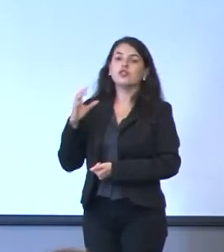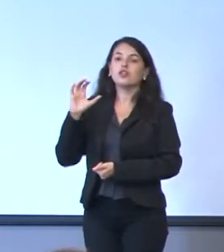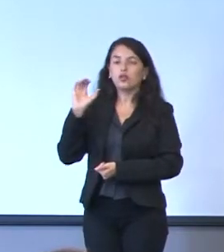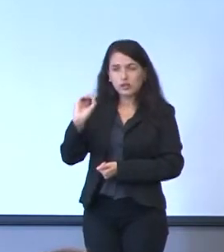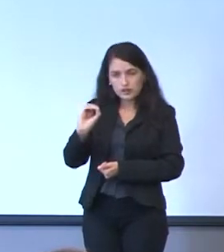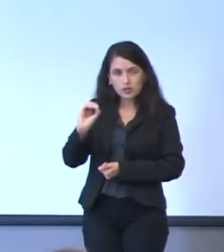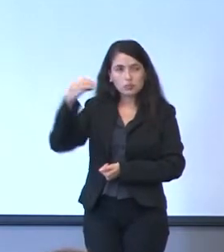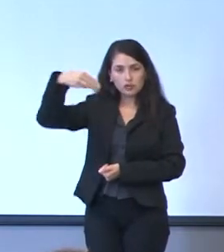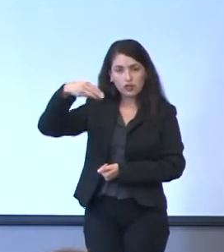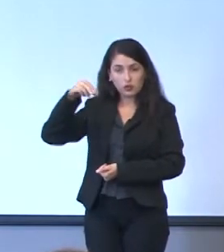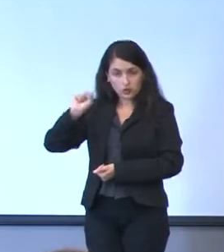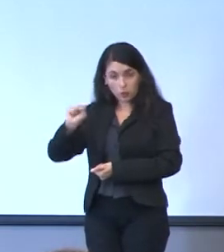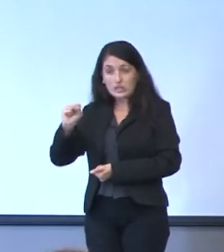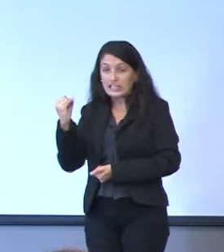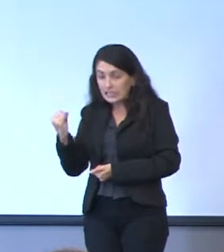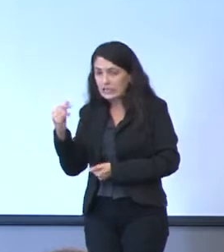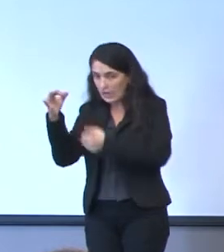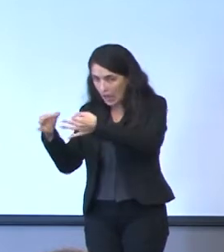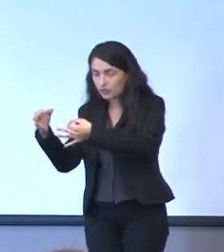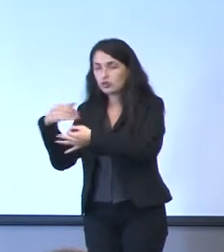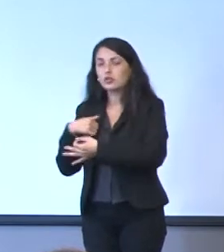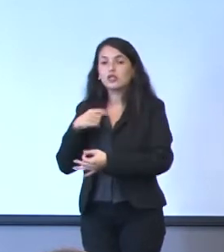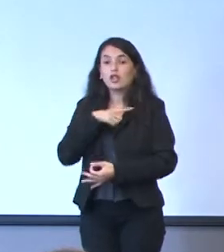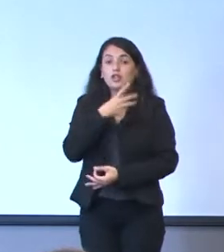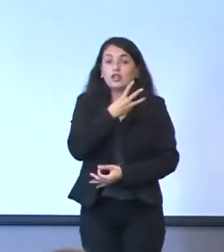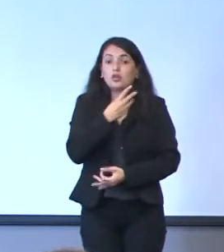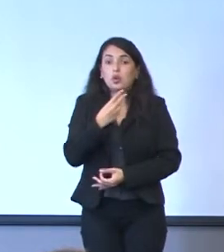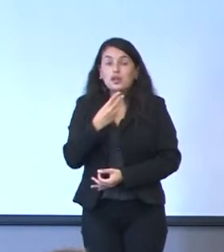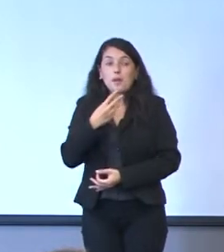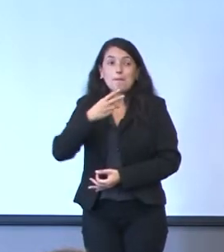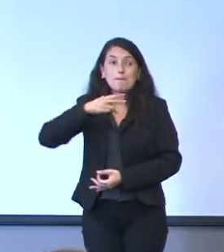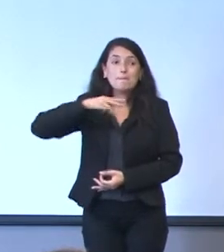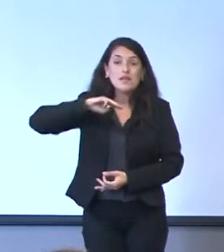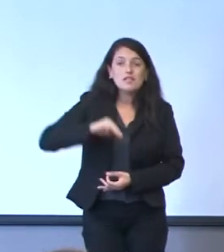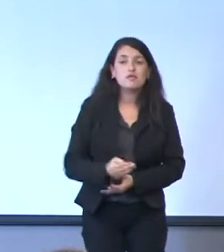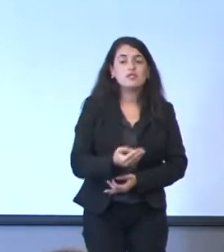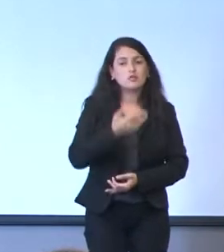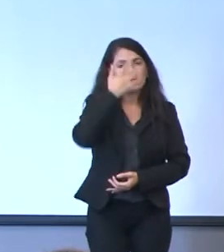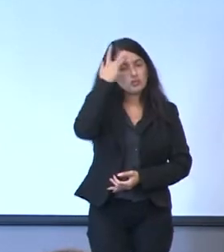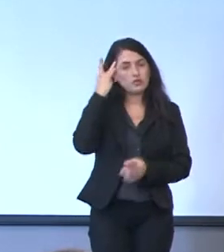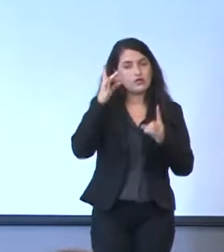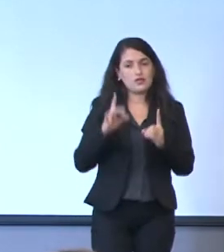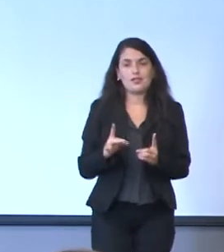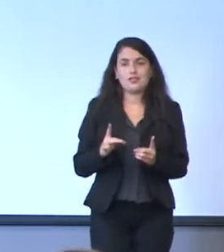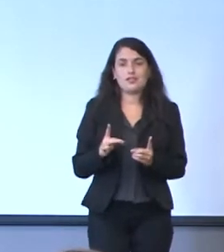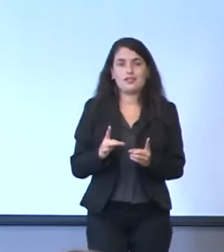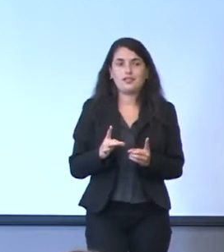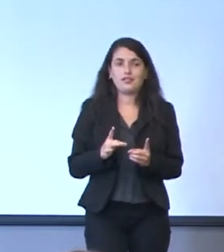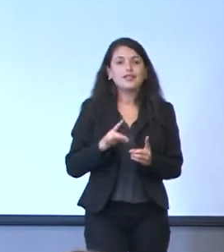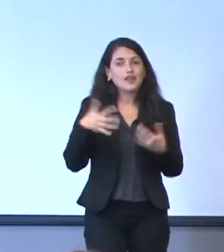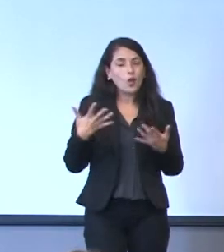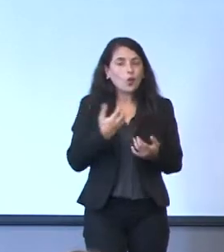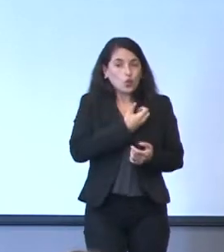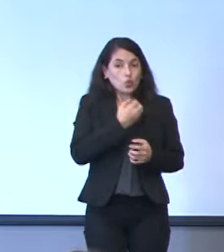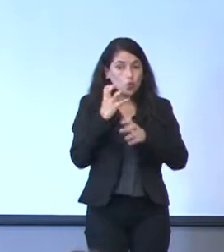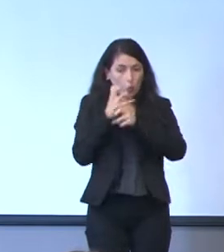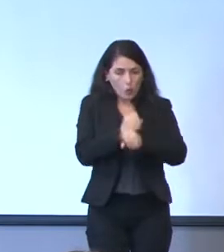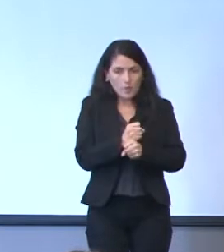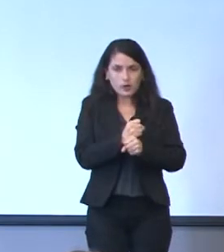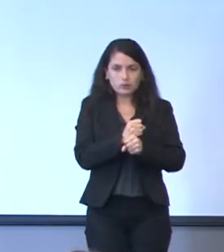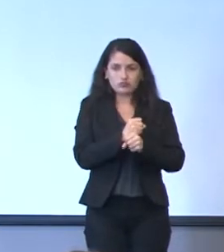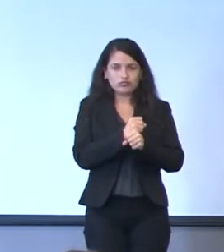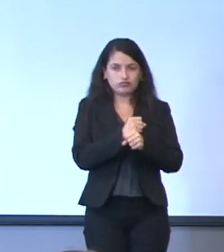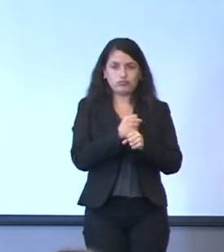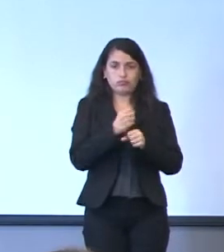Então, essa parte aqui da nossa conversa, eu queria só ficar nesses dados, que eu acho que eles já dizem muito do tamanho da estrada que a